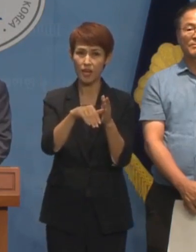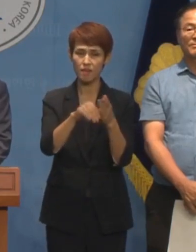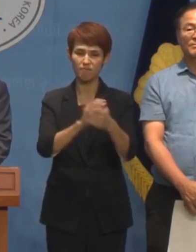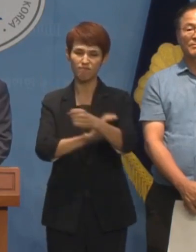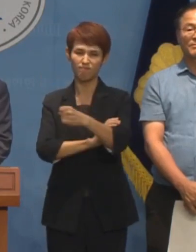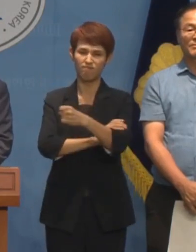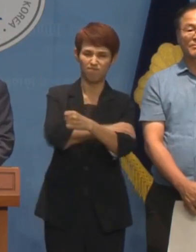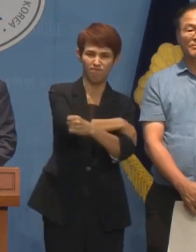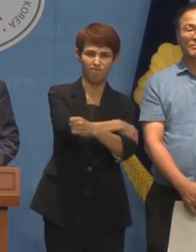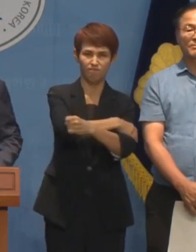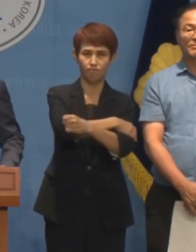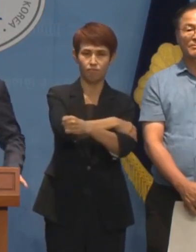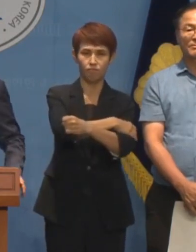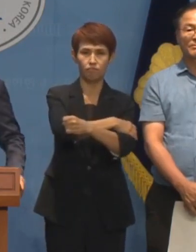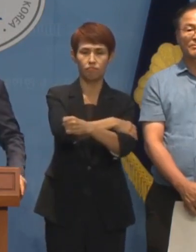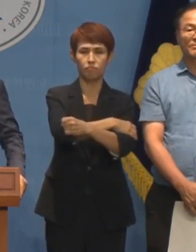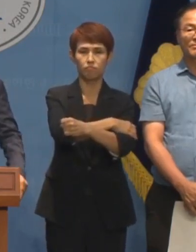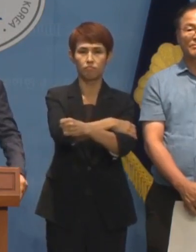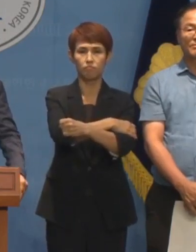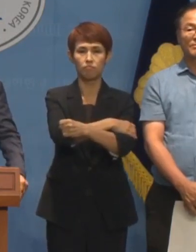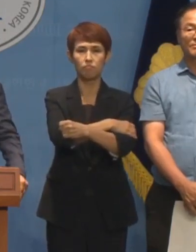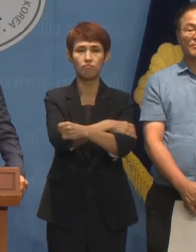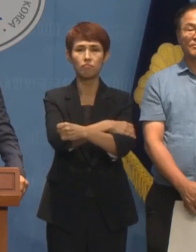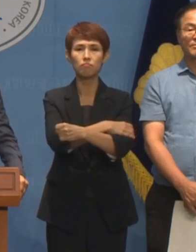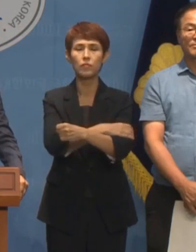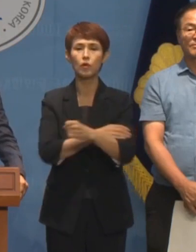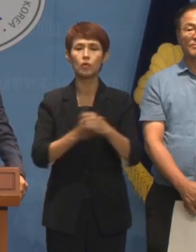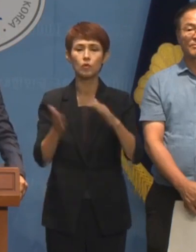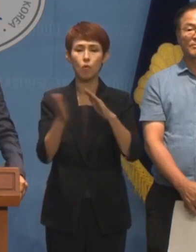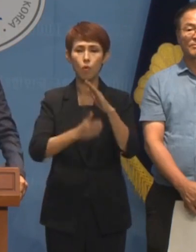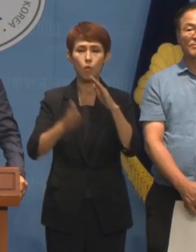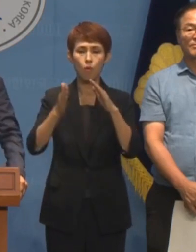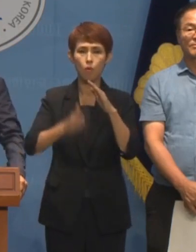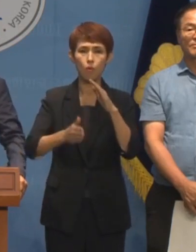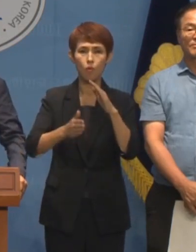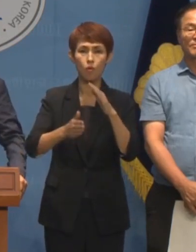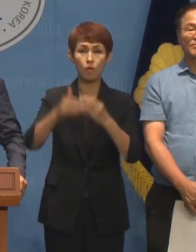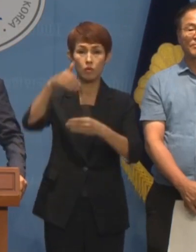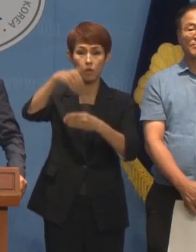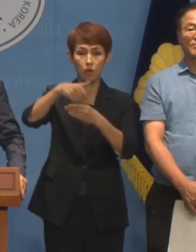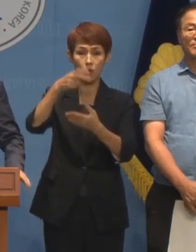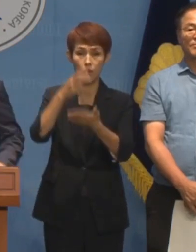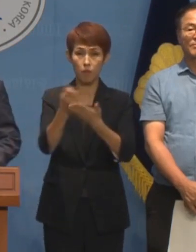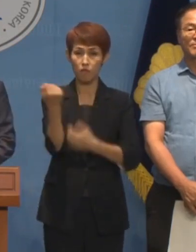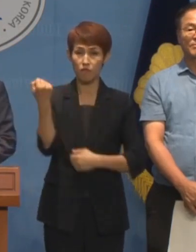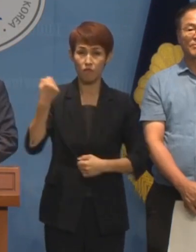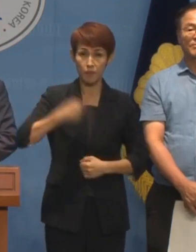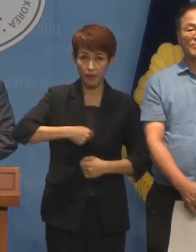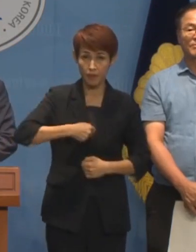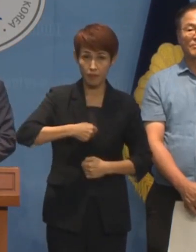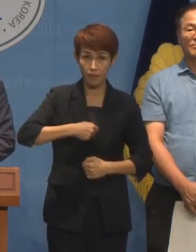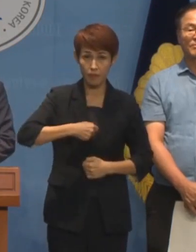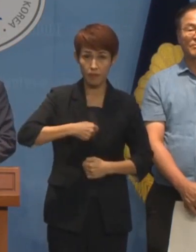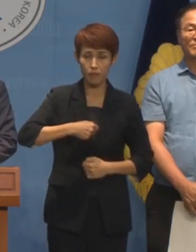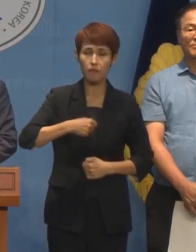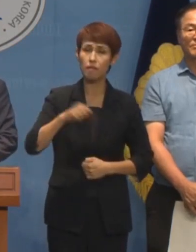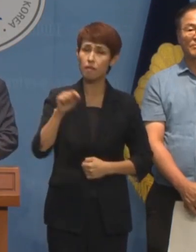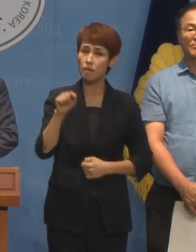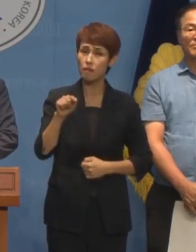직권남용, 권리행사 방해, 공직선거법 위반 혐의, 이런 걸로